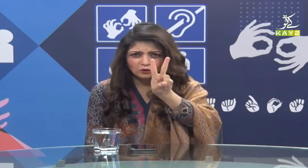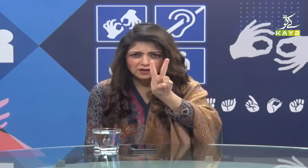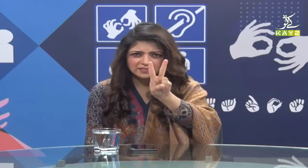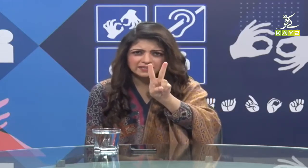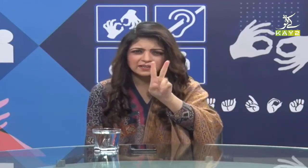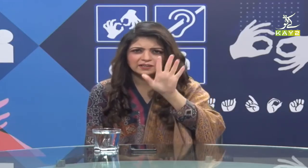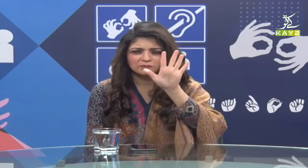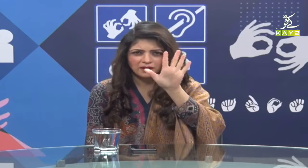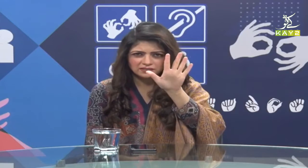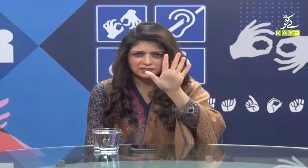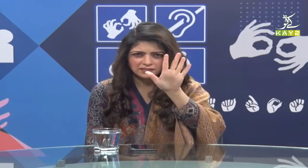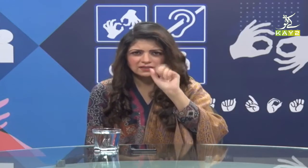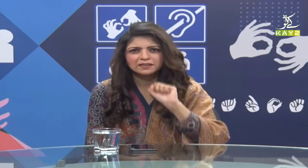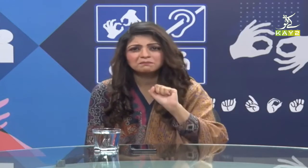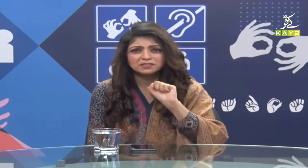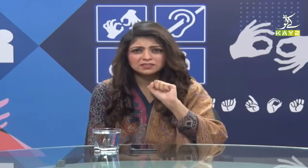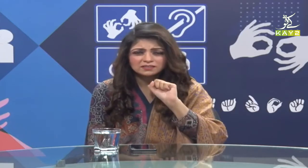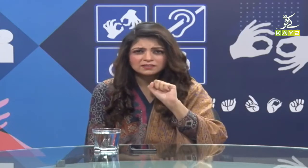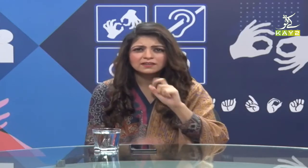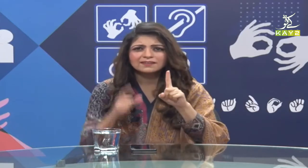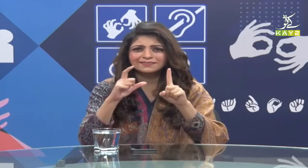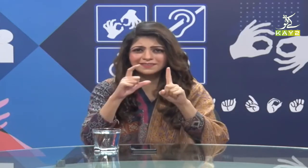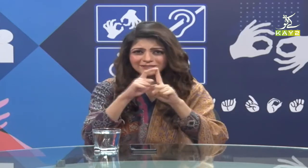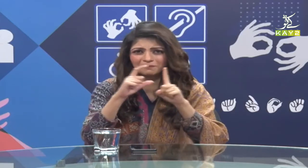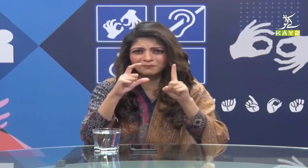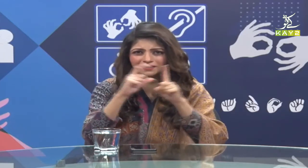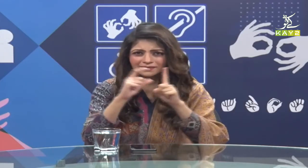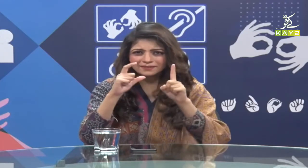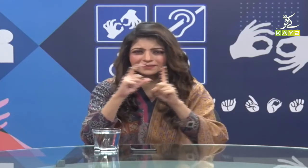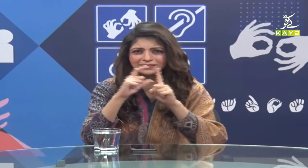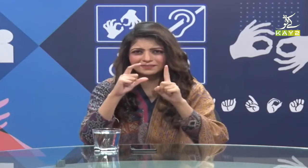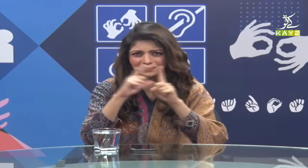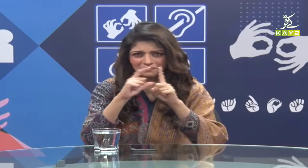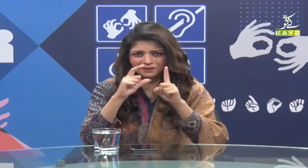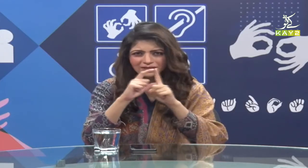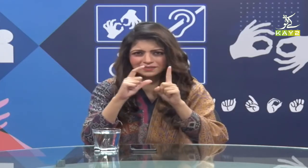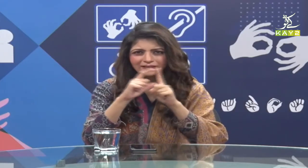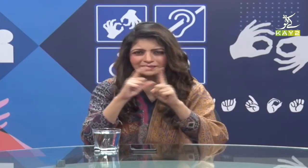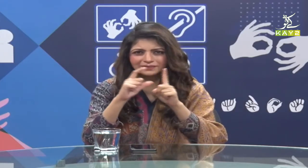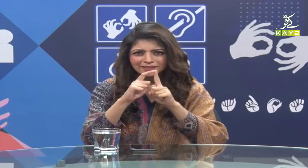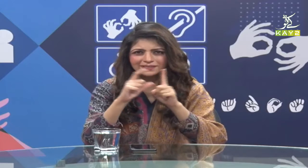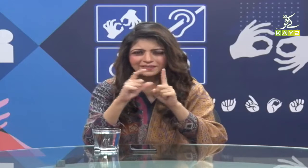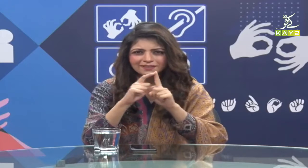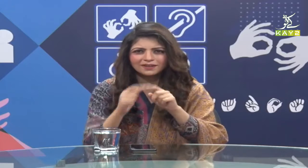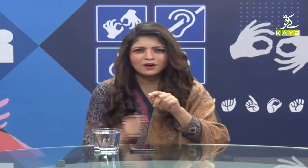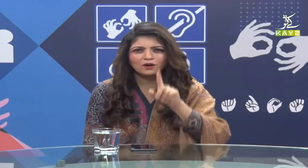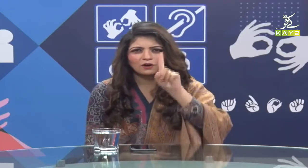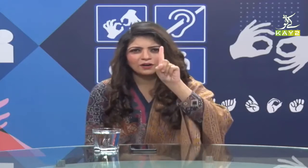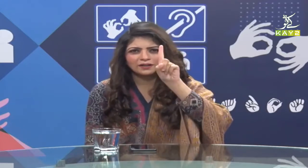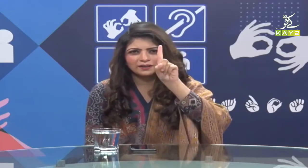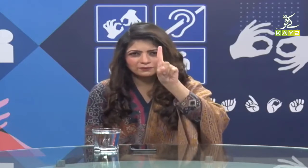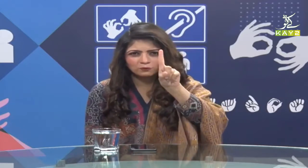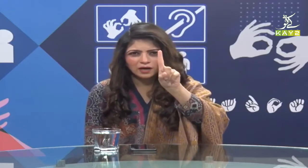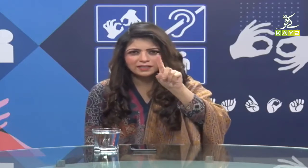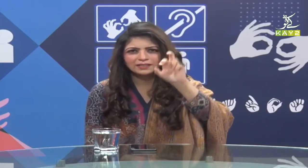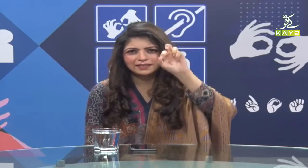कि 2 का ये साइन और 5 का ये साइन। 25 दिसंबर, ये दिसंबर का साइन है डी से।